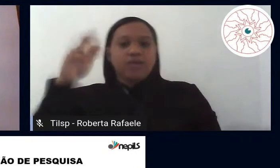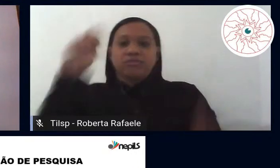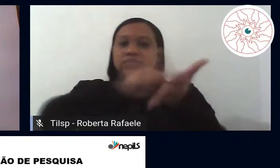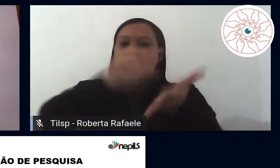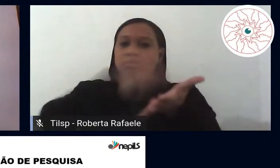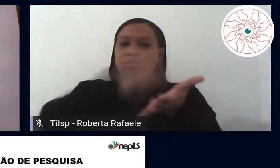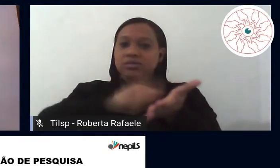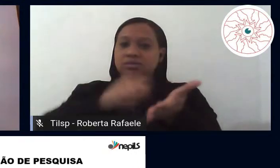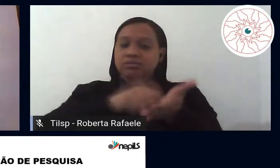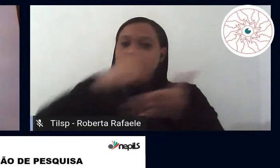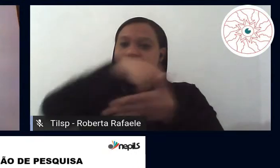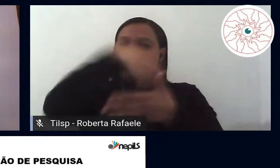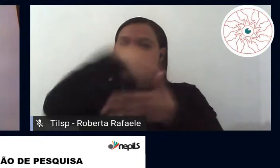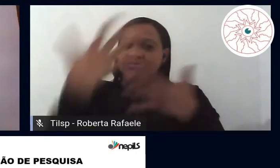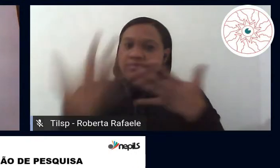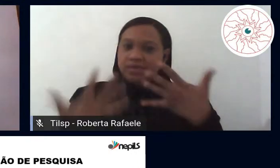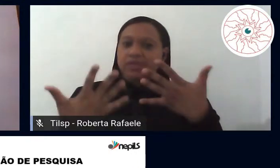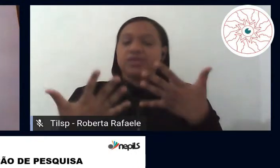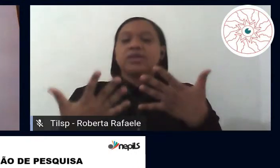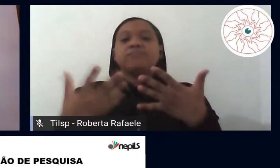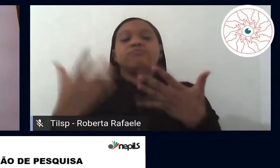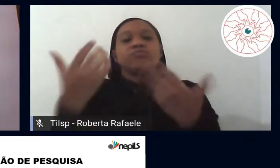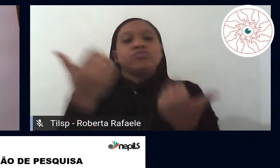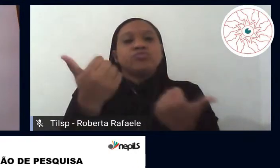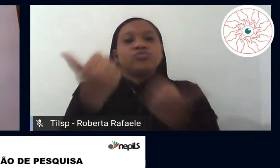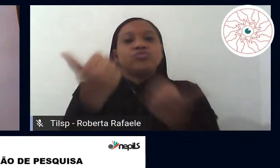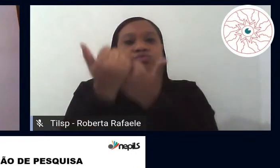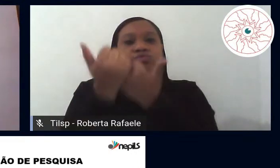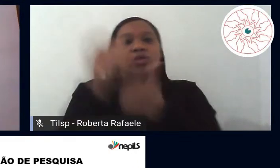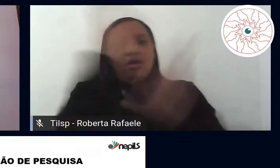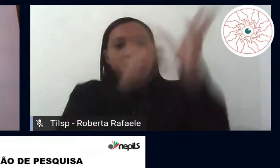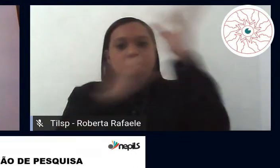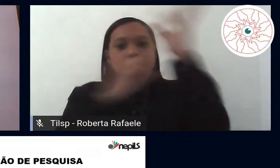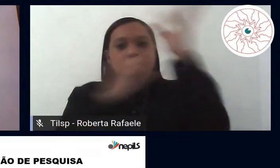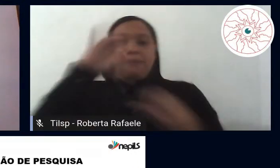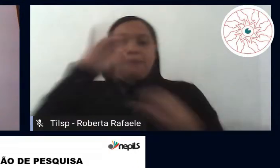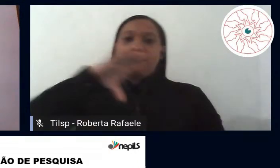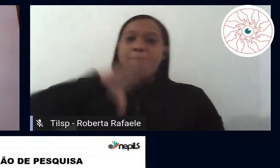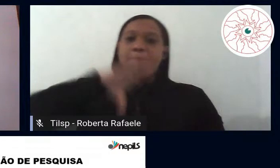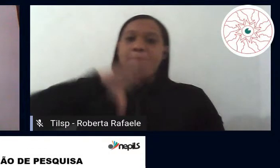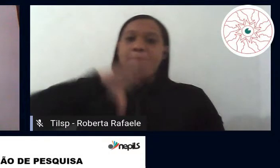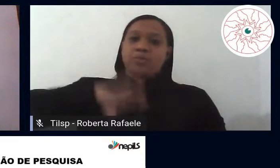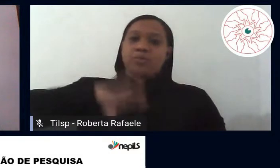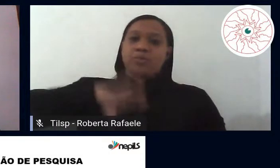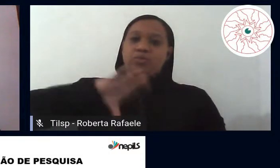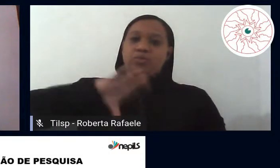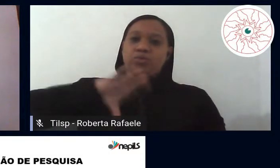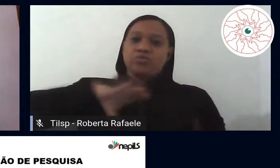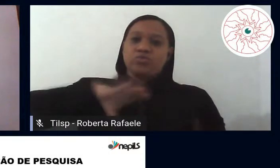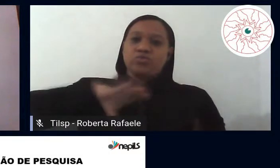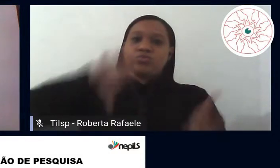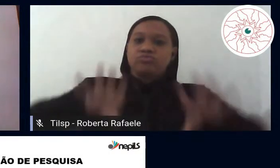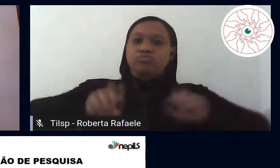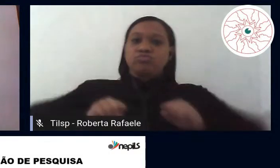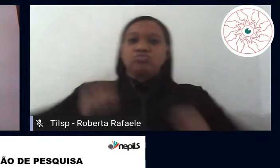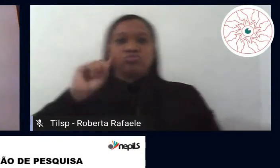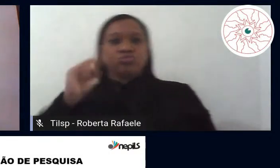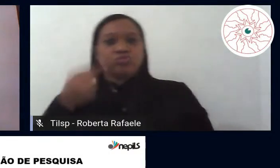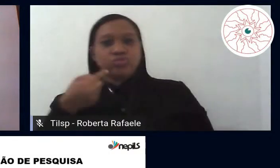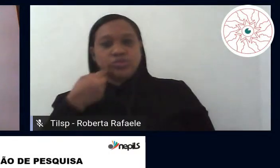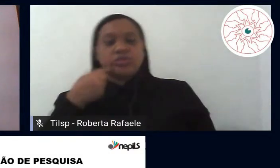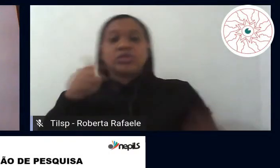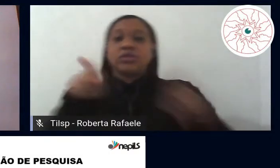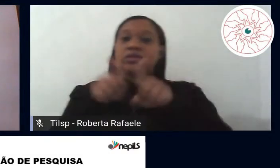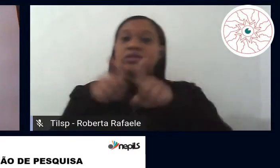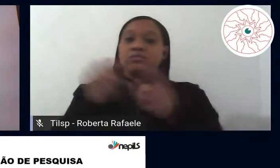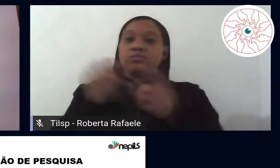português escrito pelo estudante surdo, tendo Signriting, que é o SW, como sistema de escrita visual